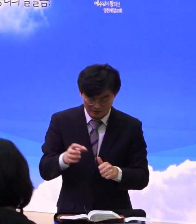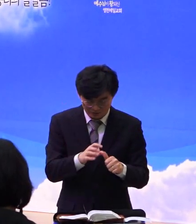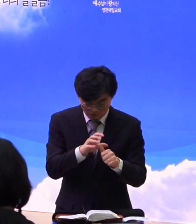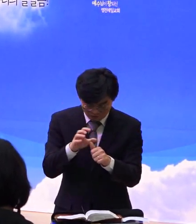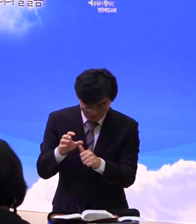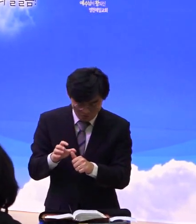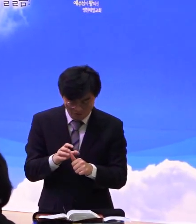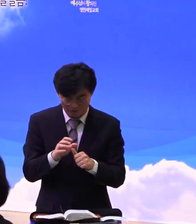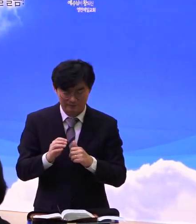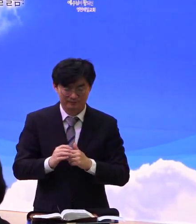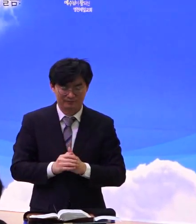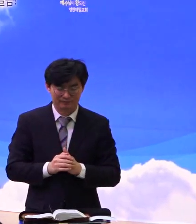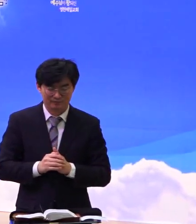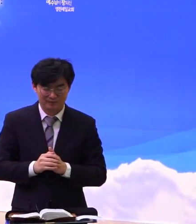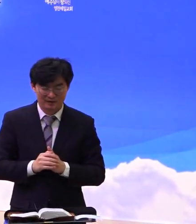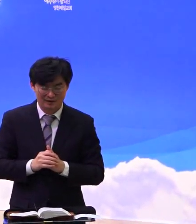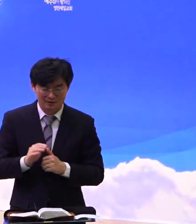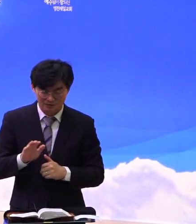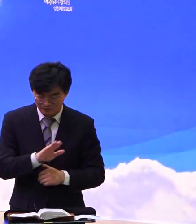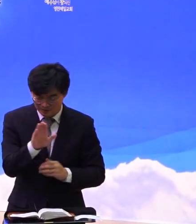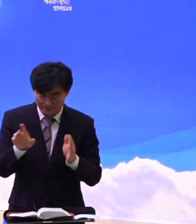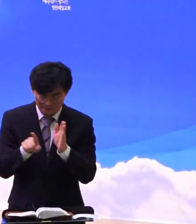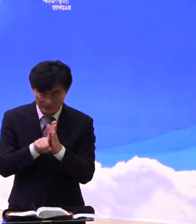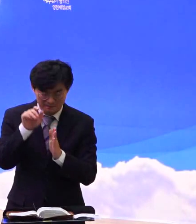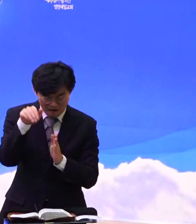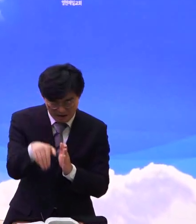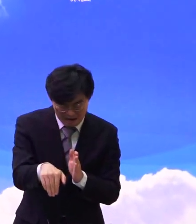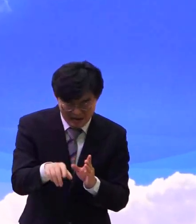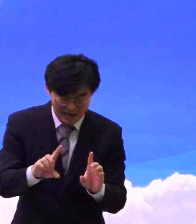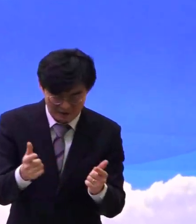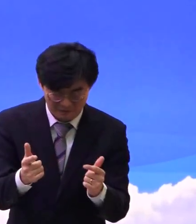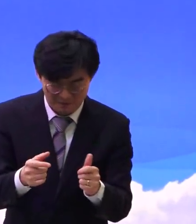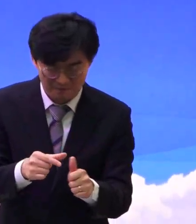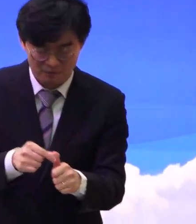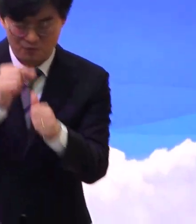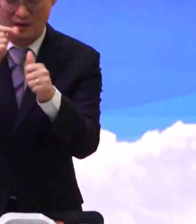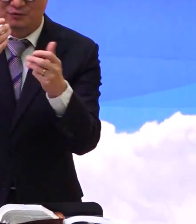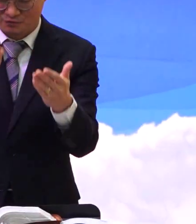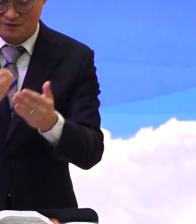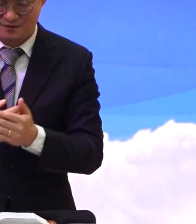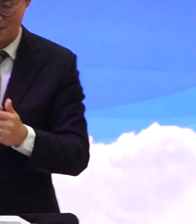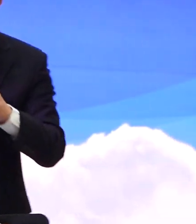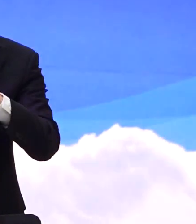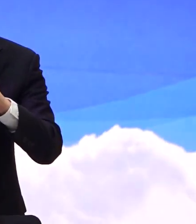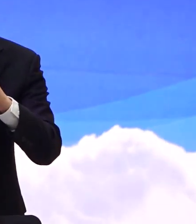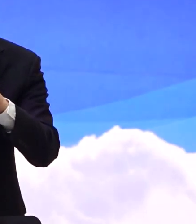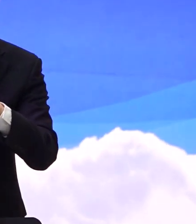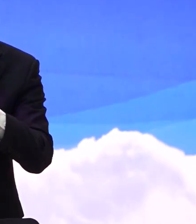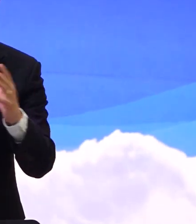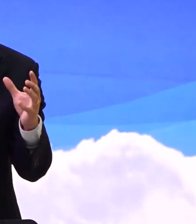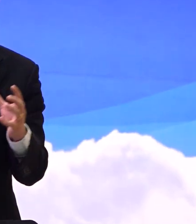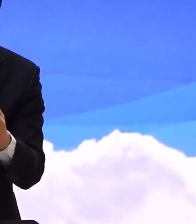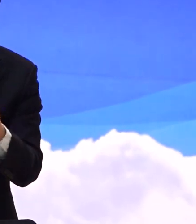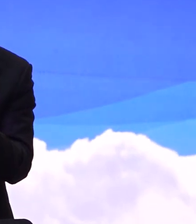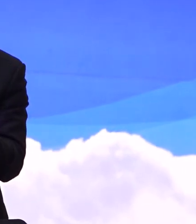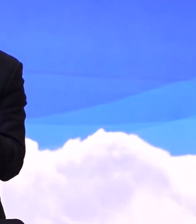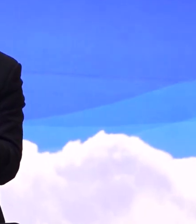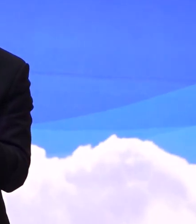보호하여 주시고 우리들의 믿음이 떨어지지 않게 하여 주시고 이렇게 주님 저를 사모하고 은혜를 사모하게